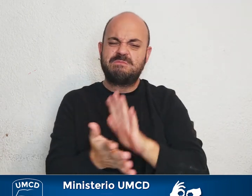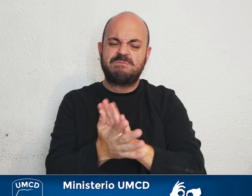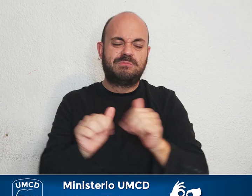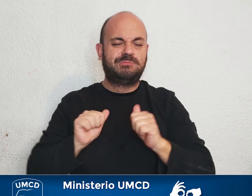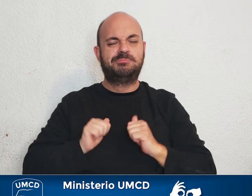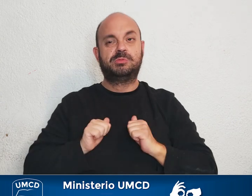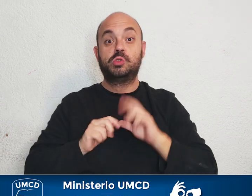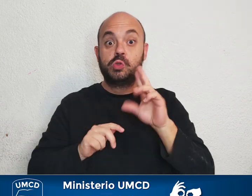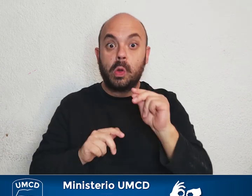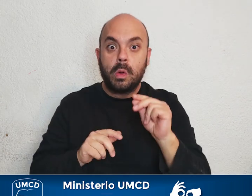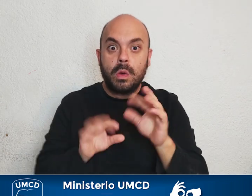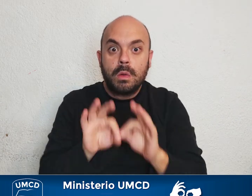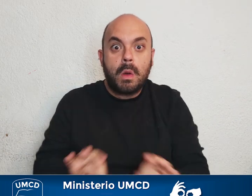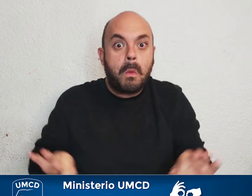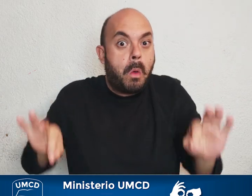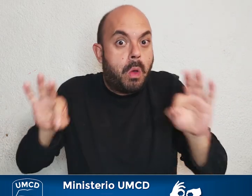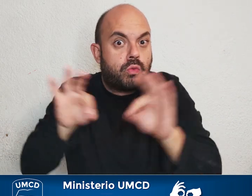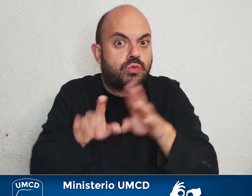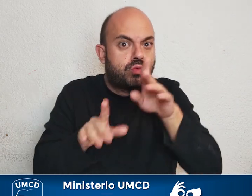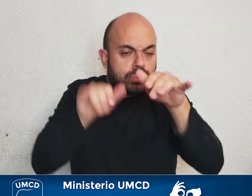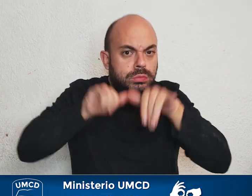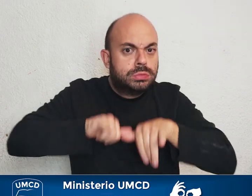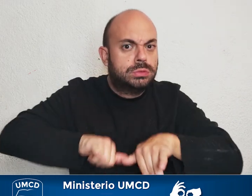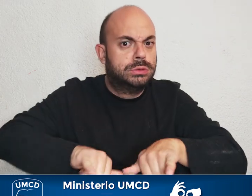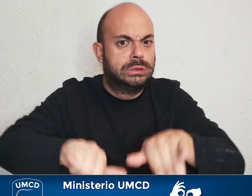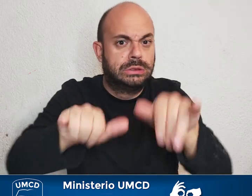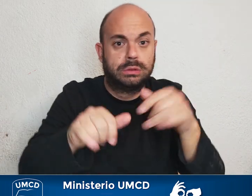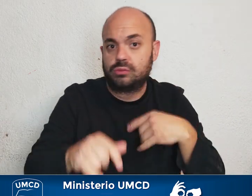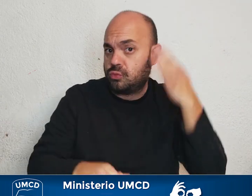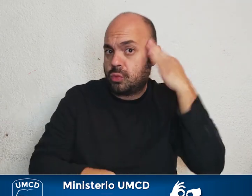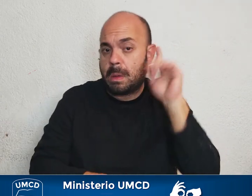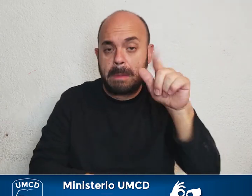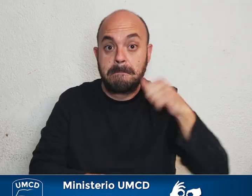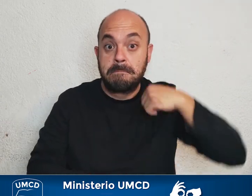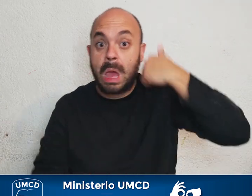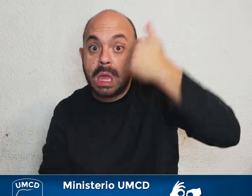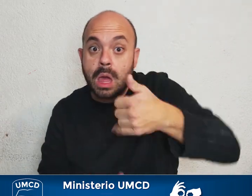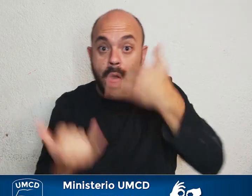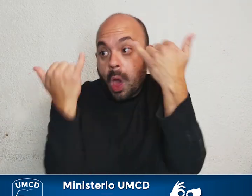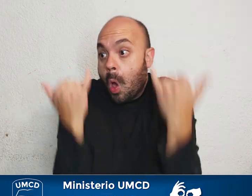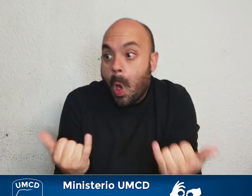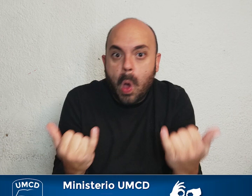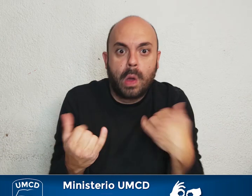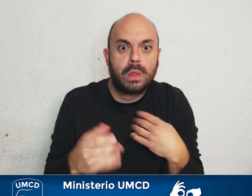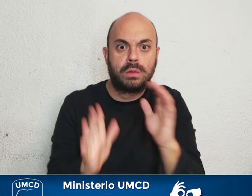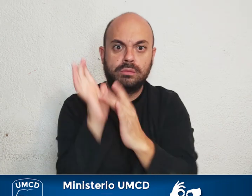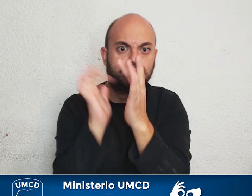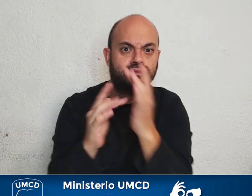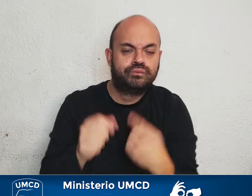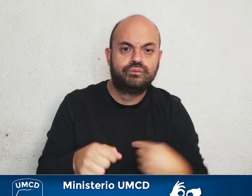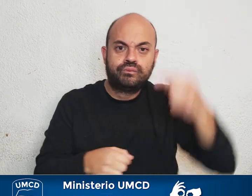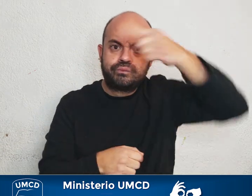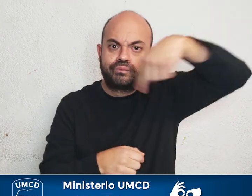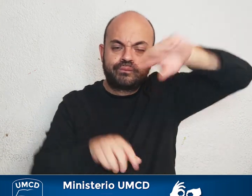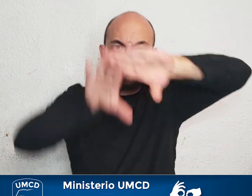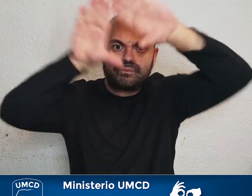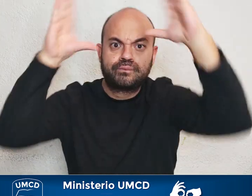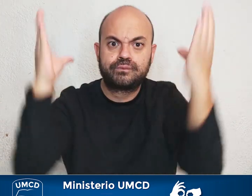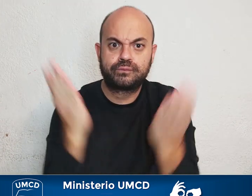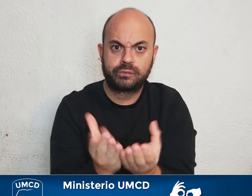día en el que venga el Señor Jesucristo, o puede ser que sea mañana. Nosotros debemos mantenernos atentos a todo lo que va